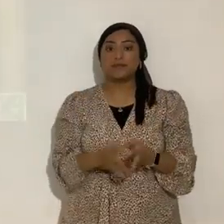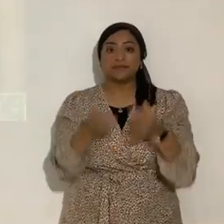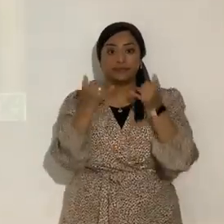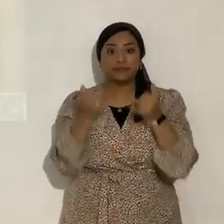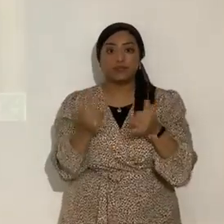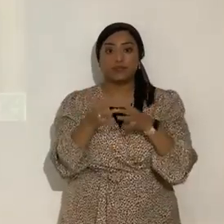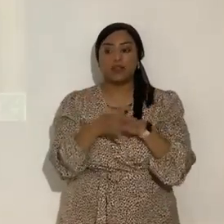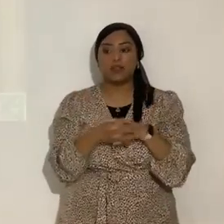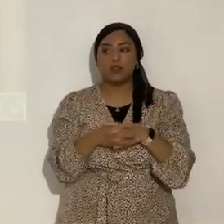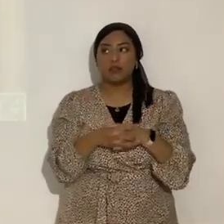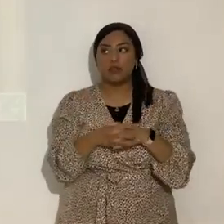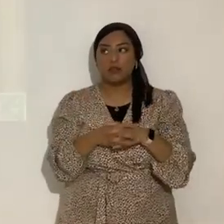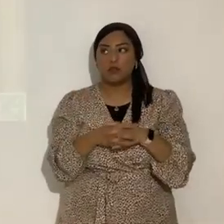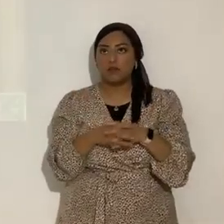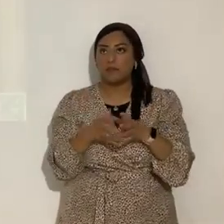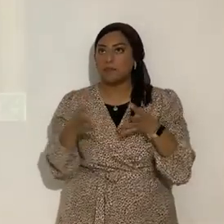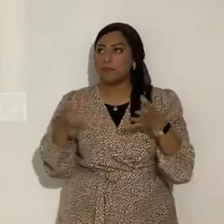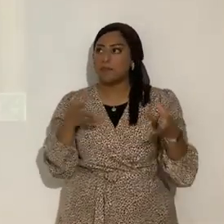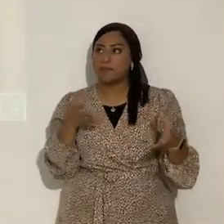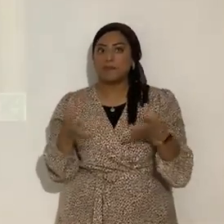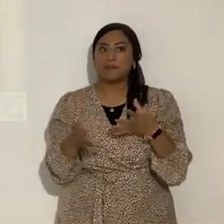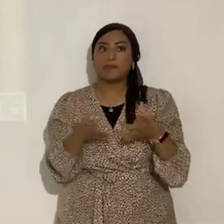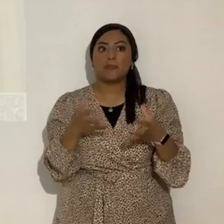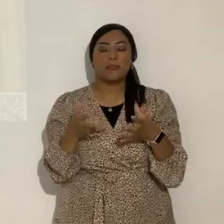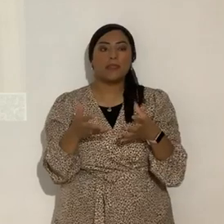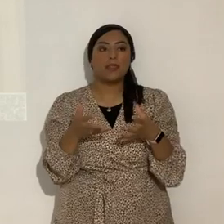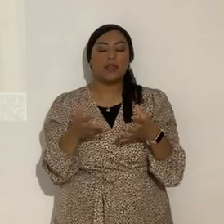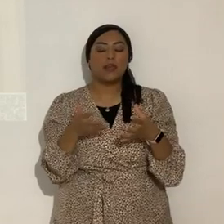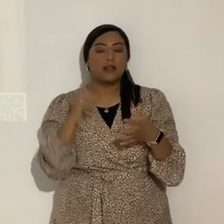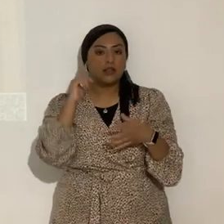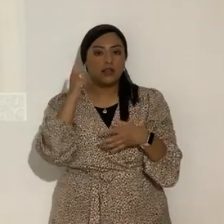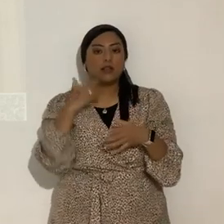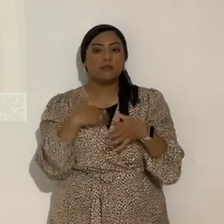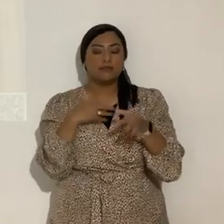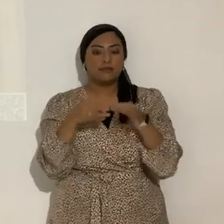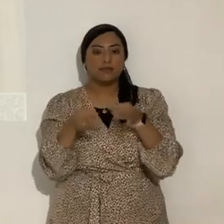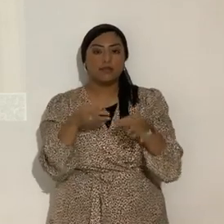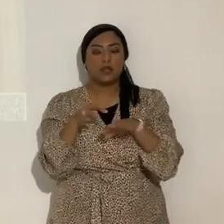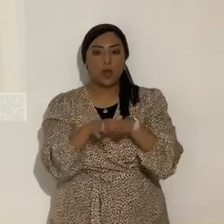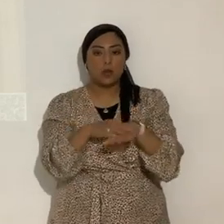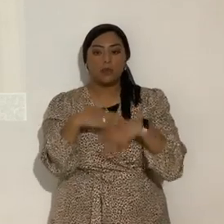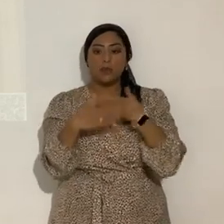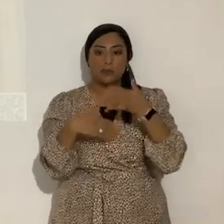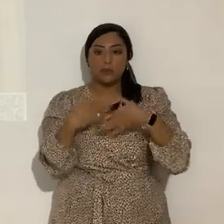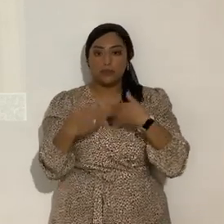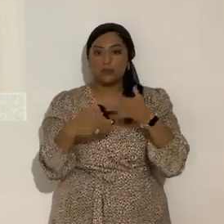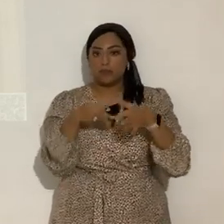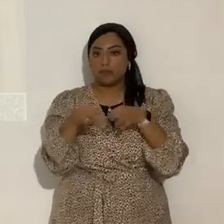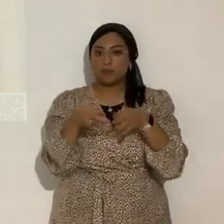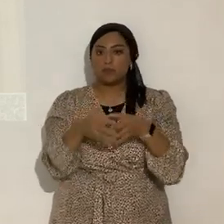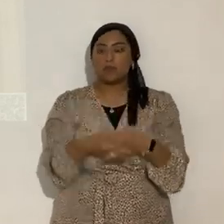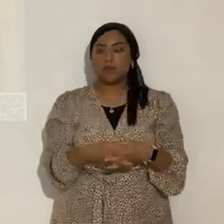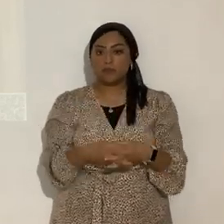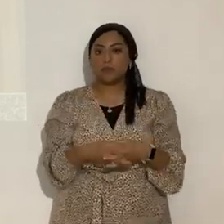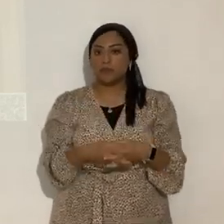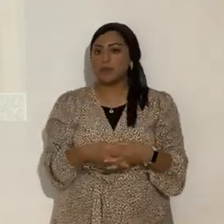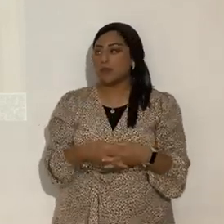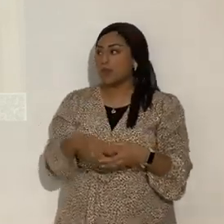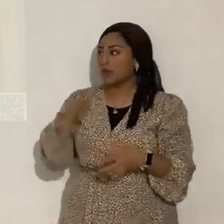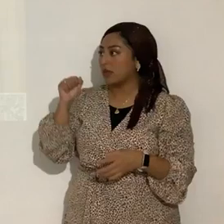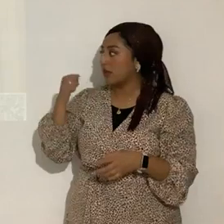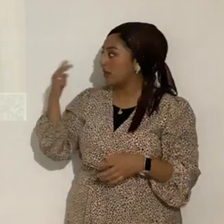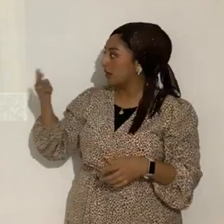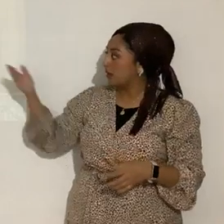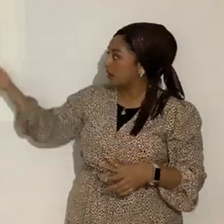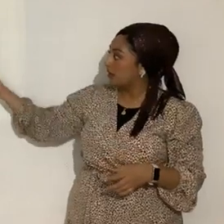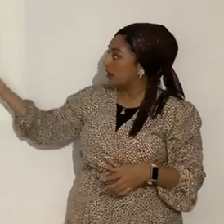ahorita va a ser bueno, eso lo iré platicando poco a poquito. Tremendo, ¿verdad? Y en la parte posterior de